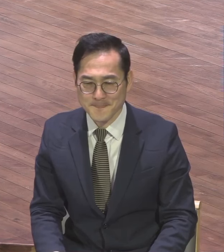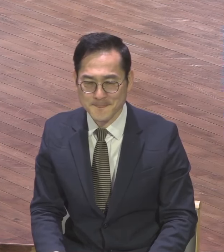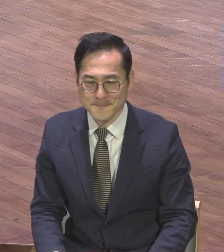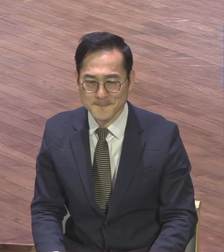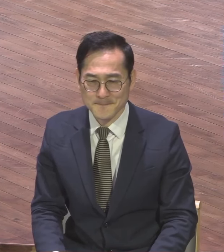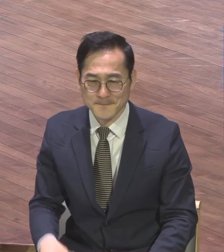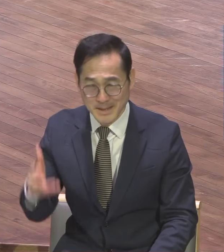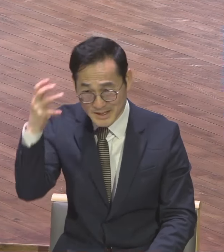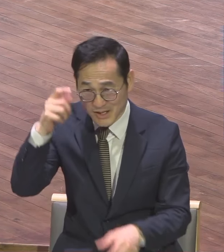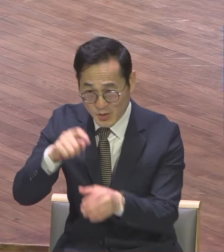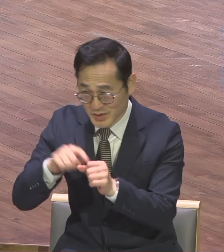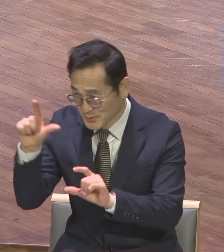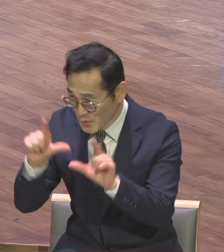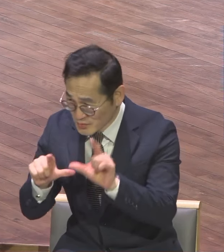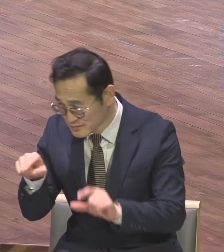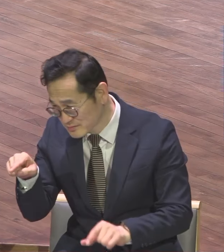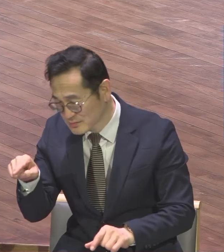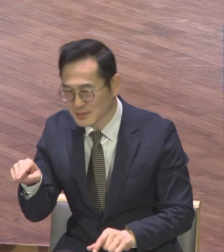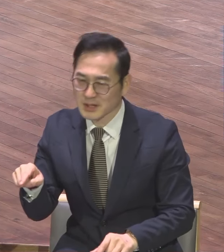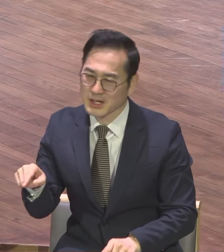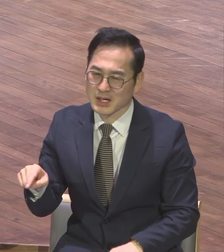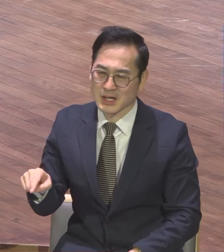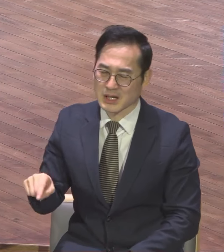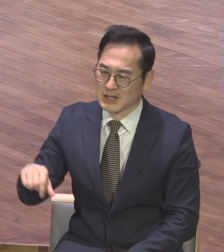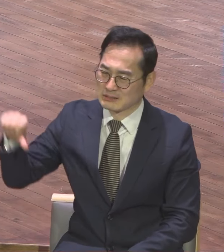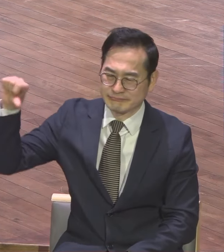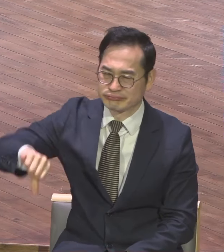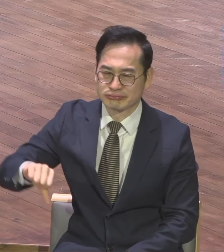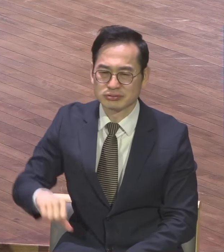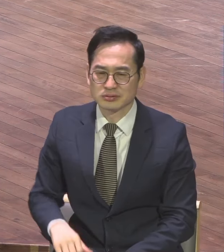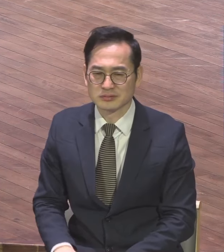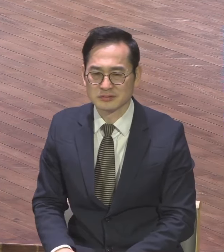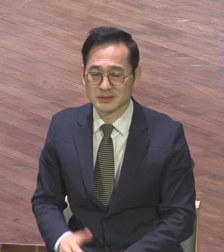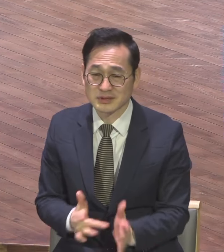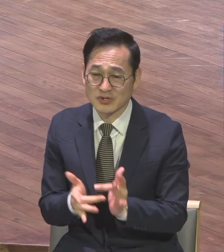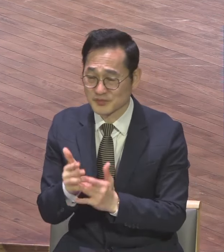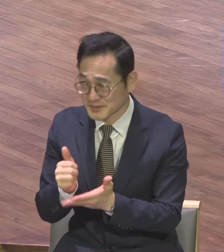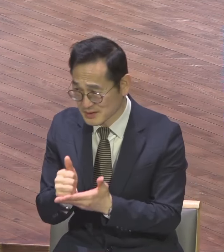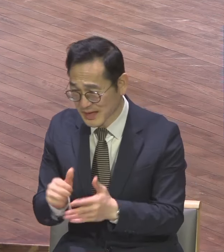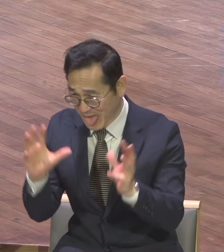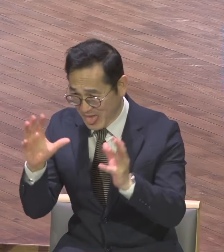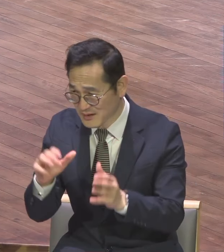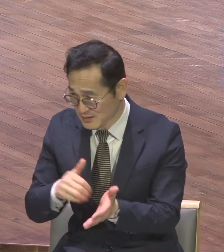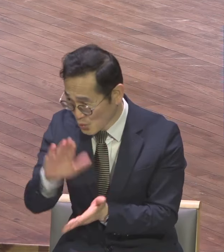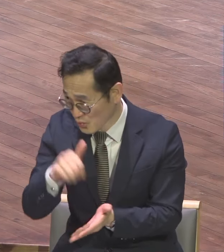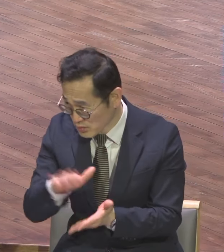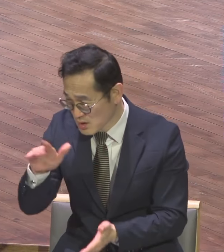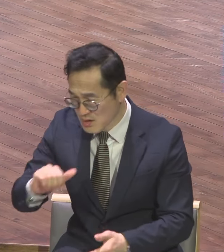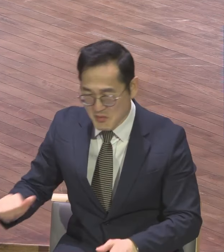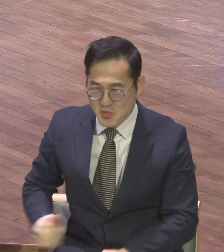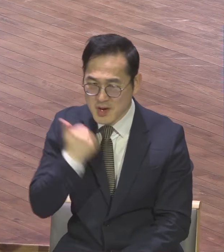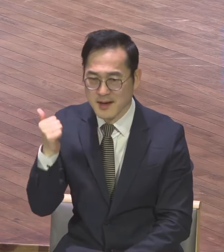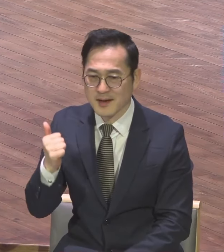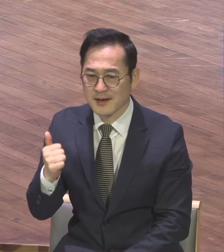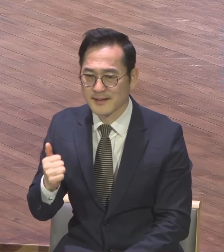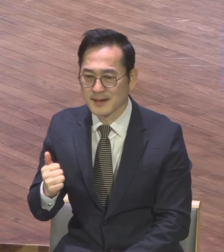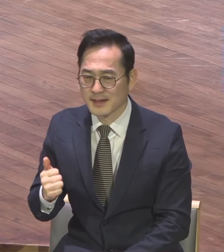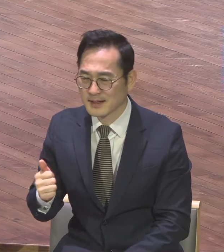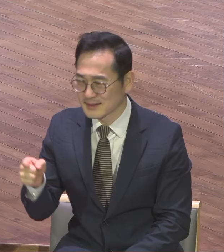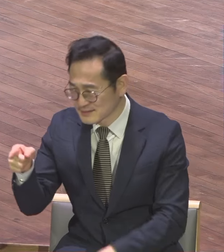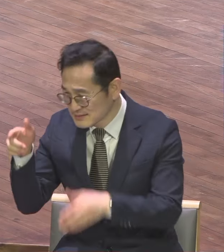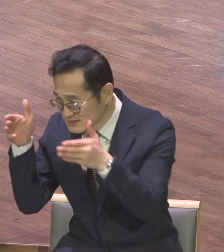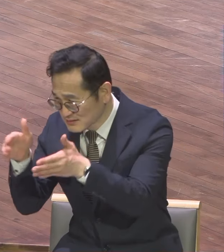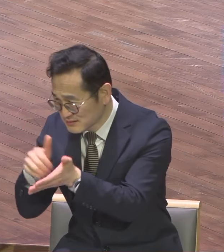영적 상태였어요. 그래서 예수님께서 격노하셨다. 그리고 본질을